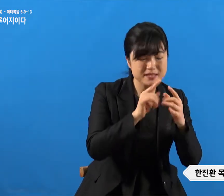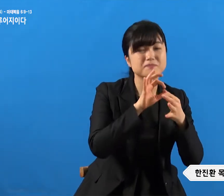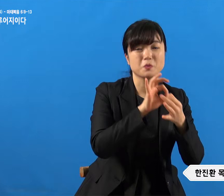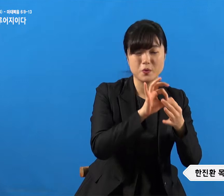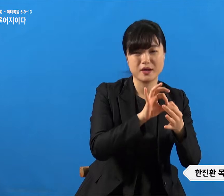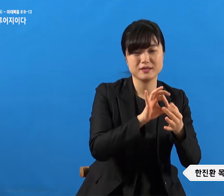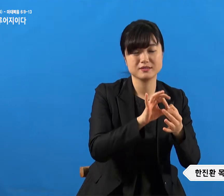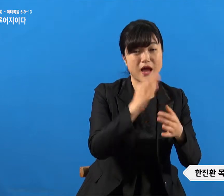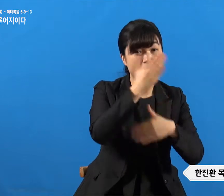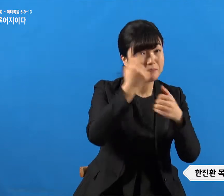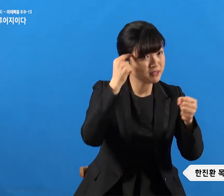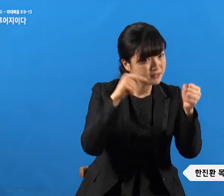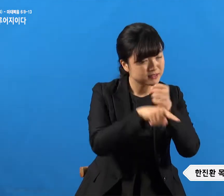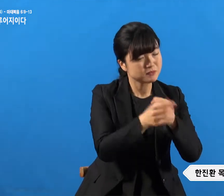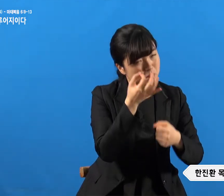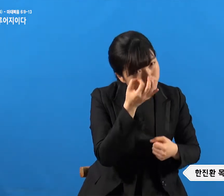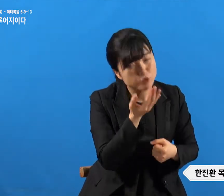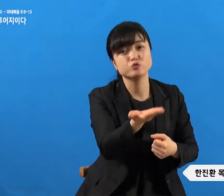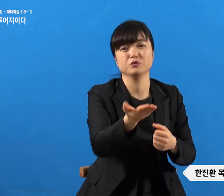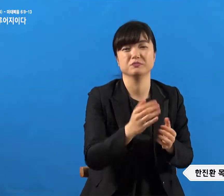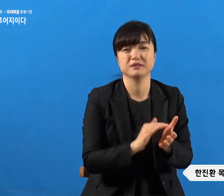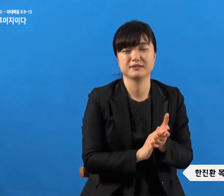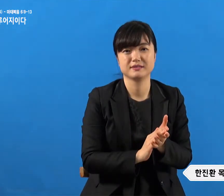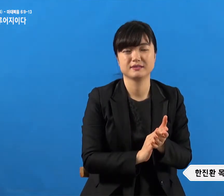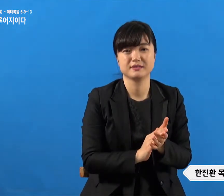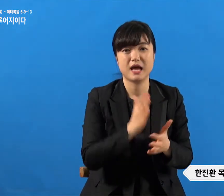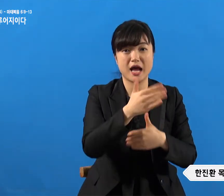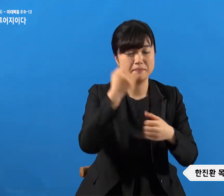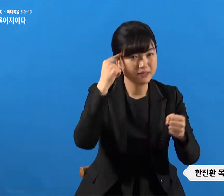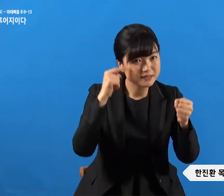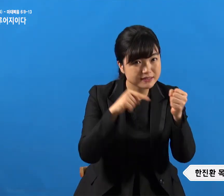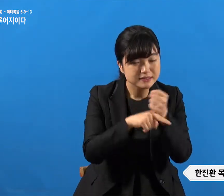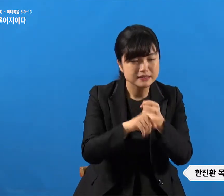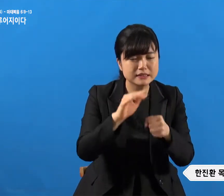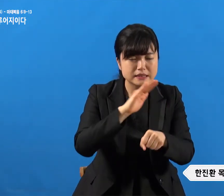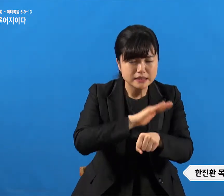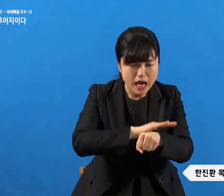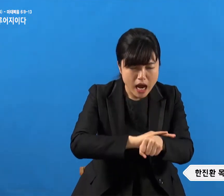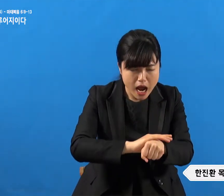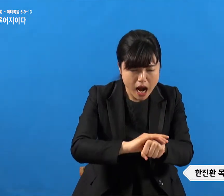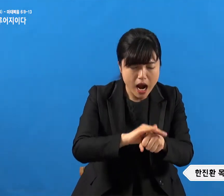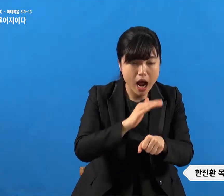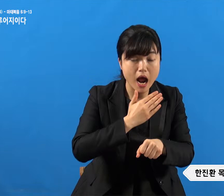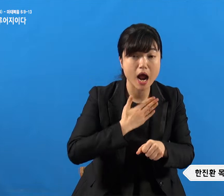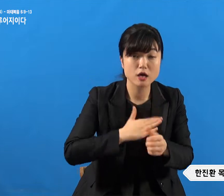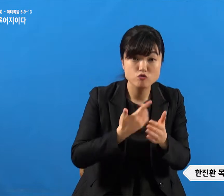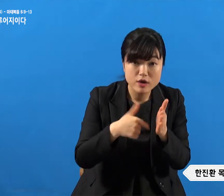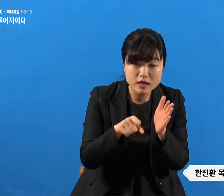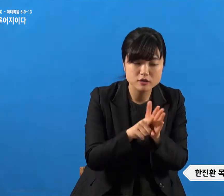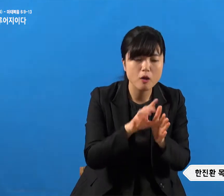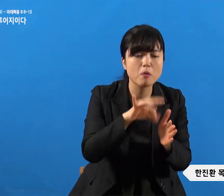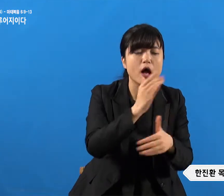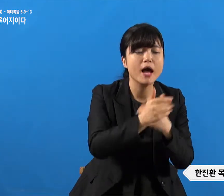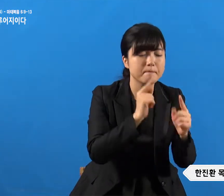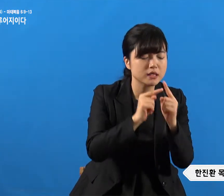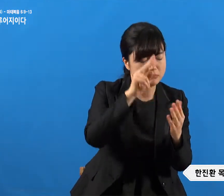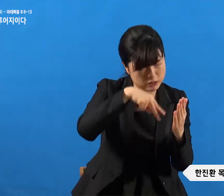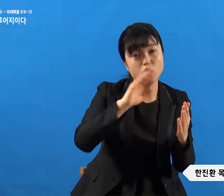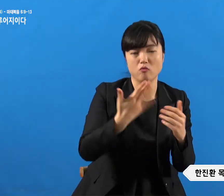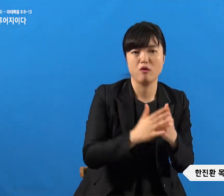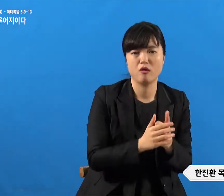말씀을 통해서 당신의 뜻을 보여주십니다. 그래서 하나님의 뜻을 잘 알려고 하면 우선에 성경을 잘 알아야